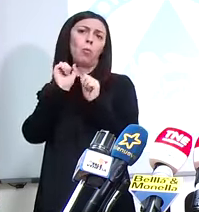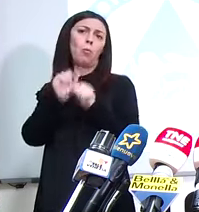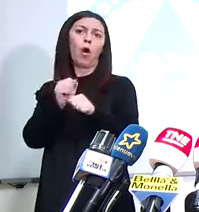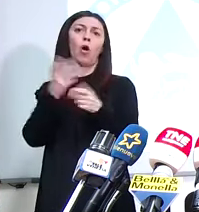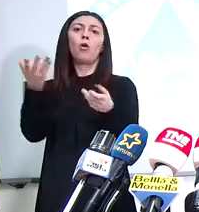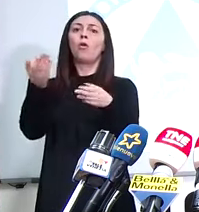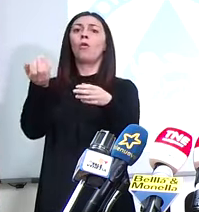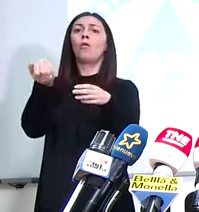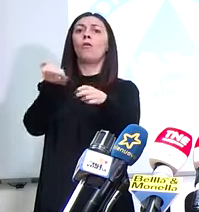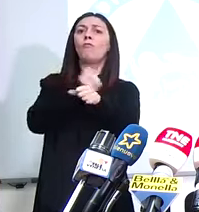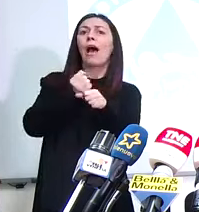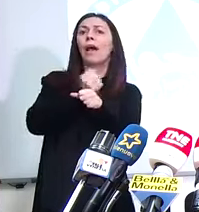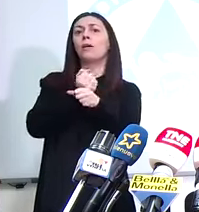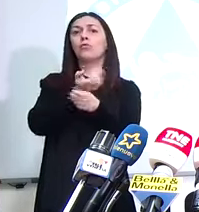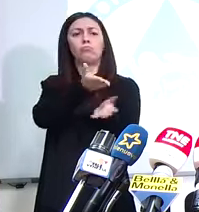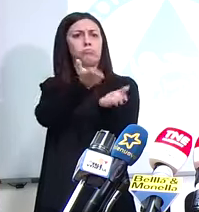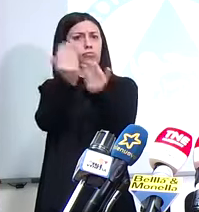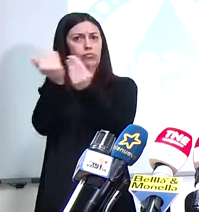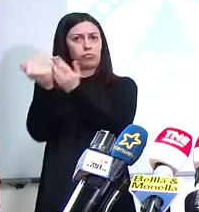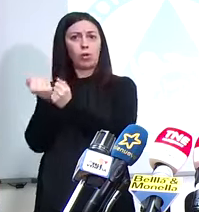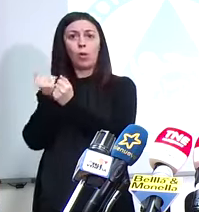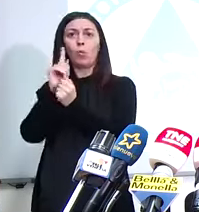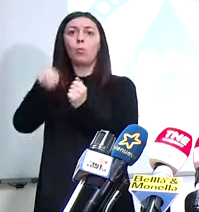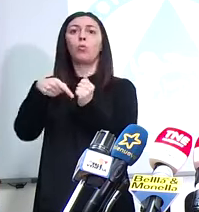anche da paesi stranieri